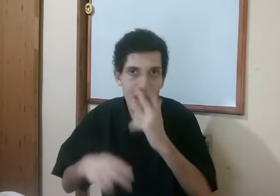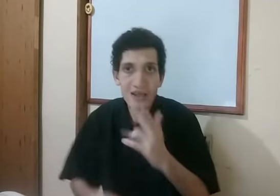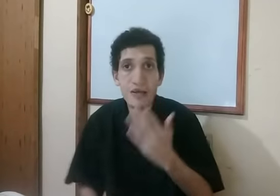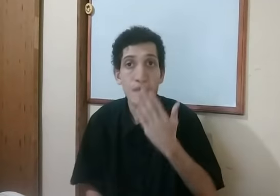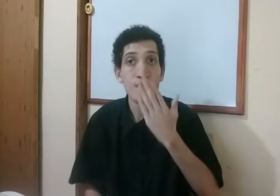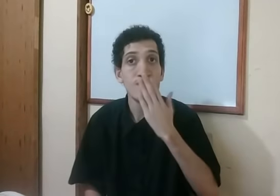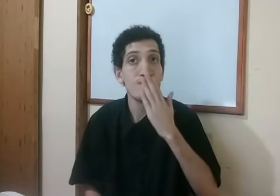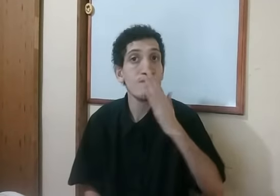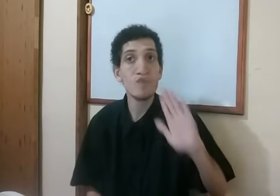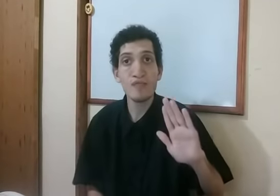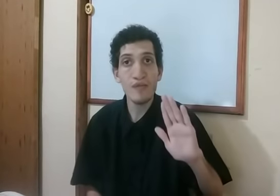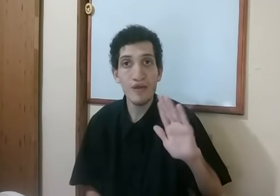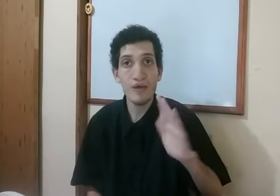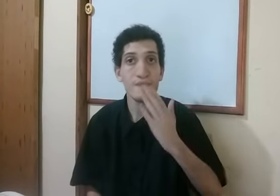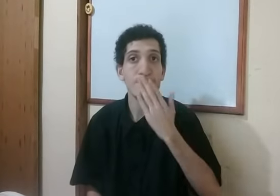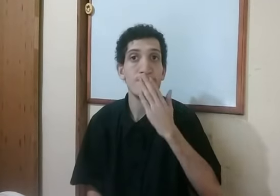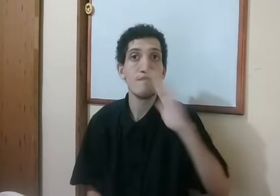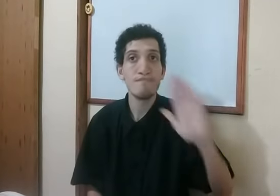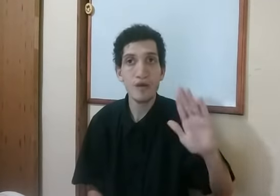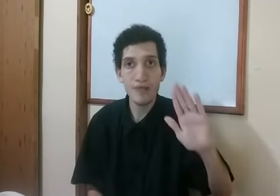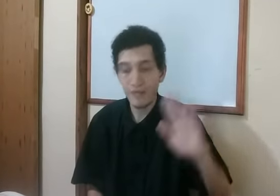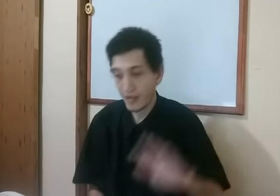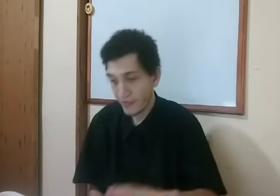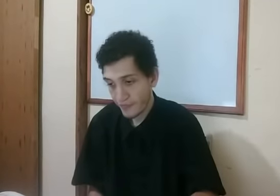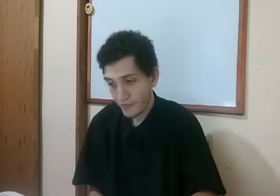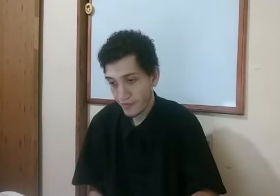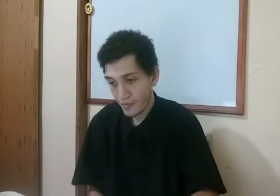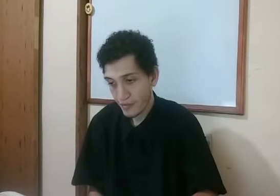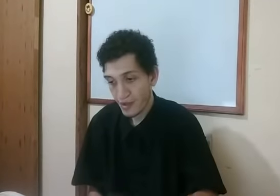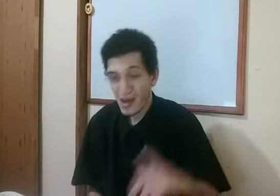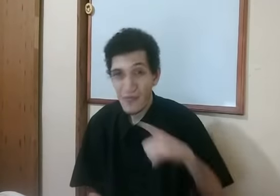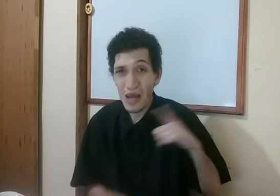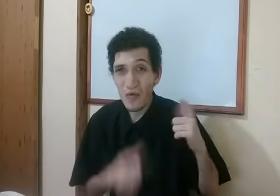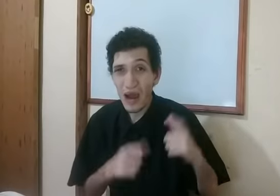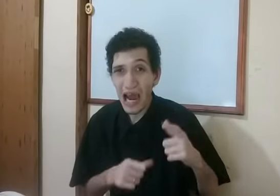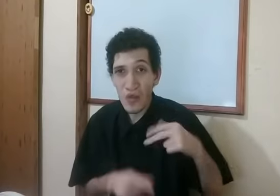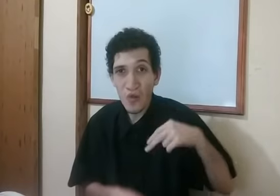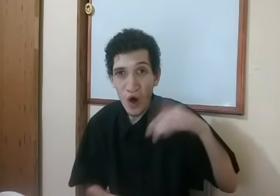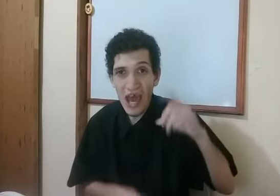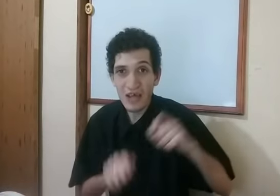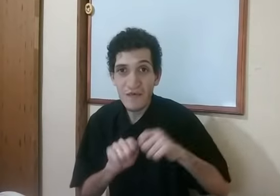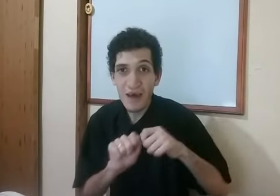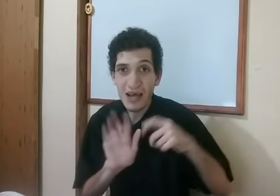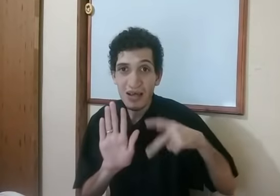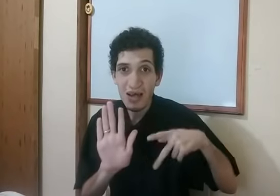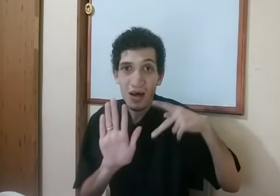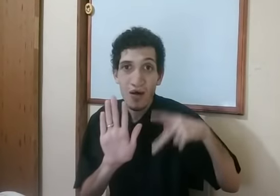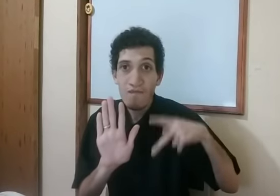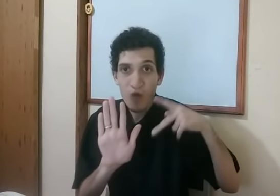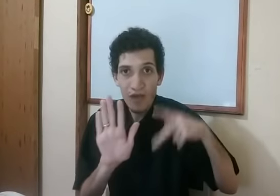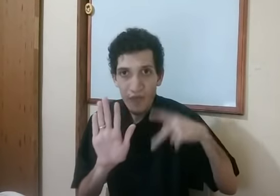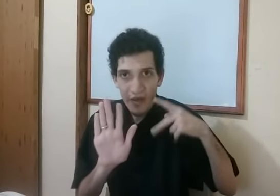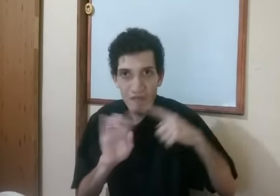Parece prometer, prometer. Tem lugar no Nordeste, país, prometer, mas